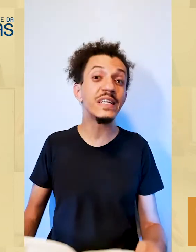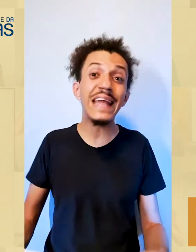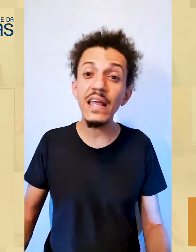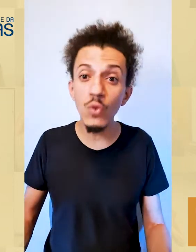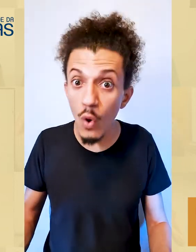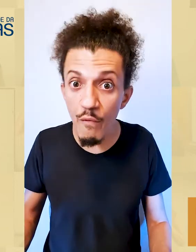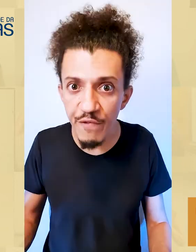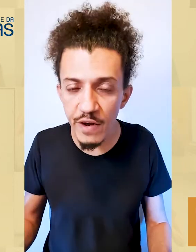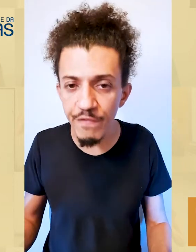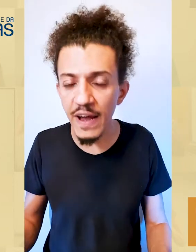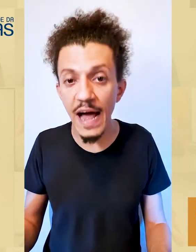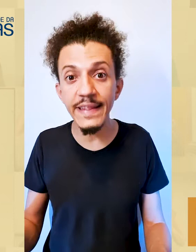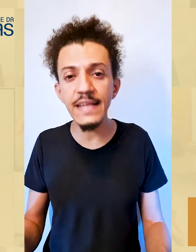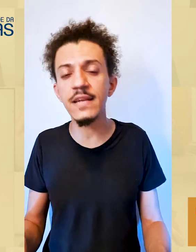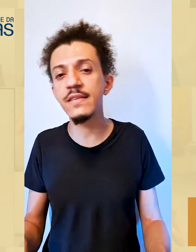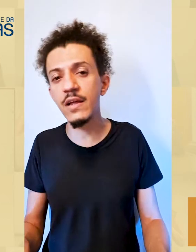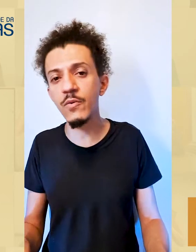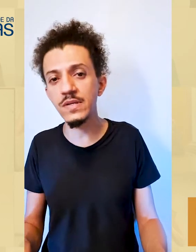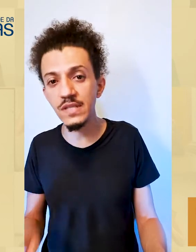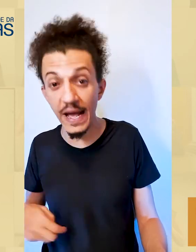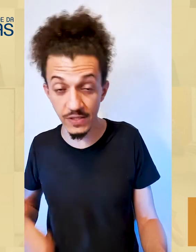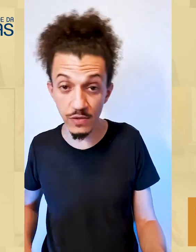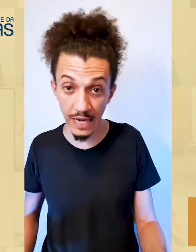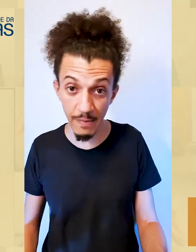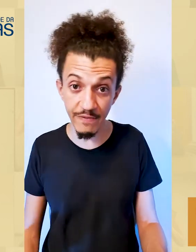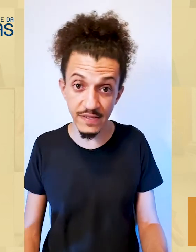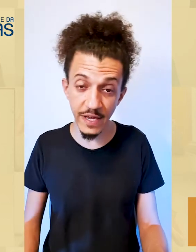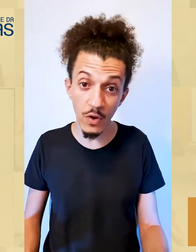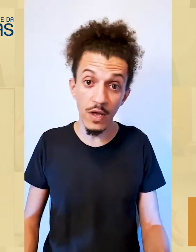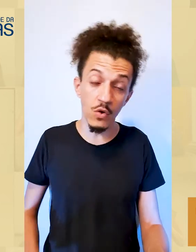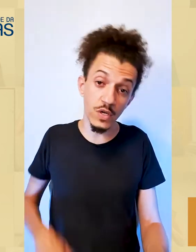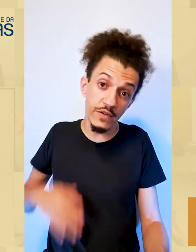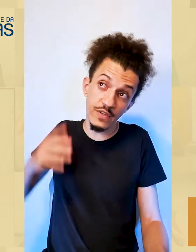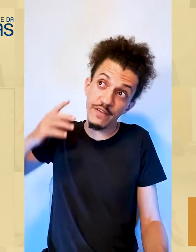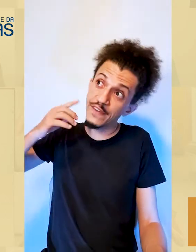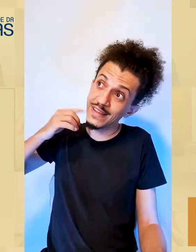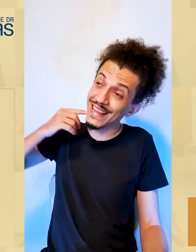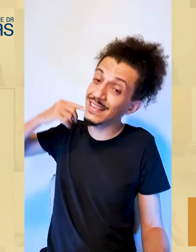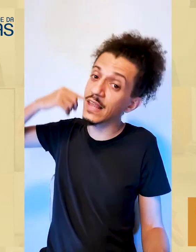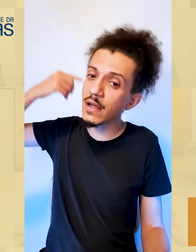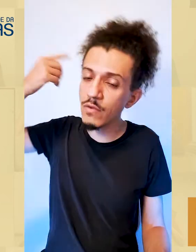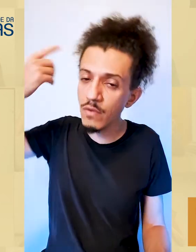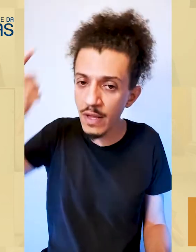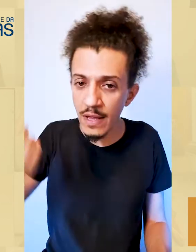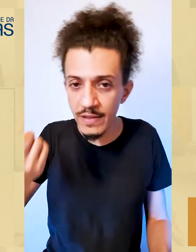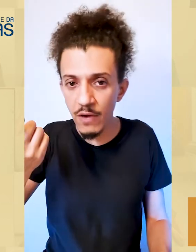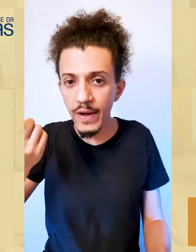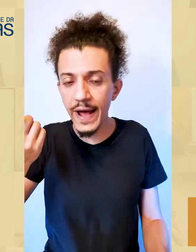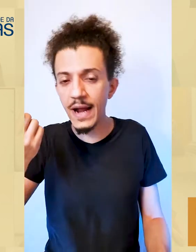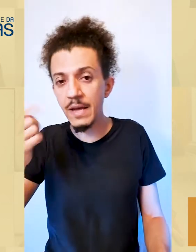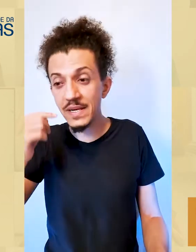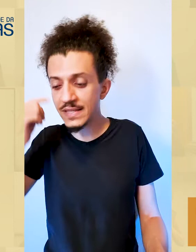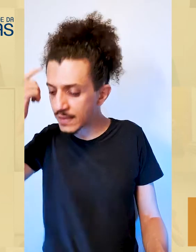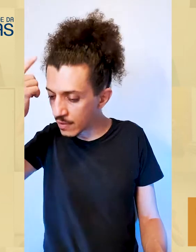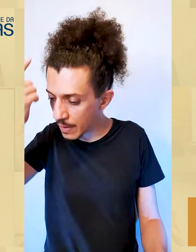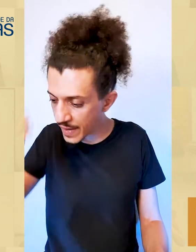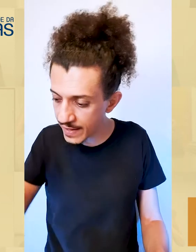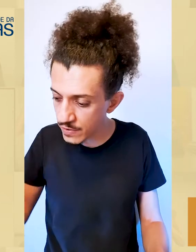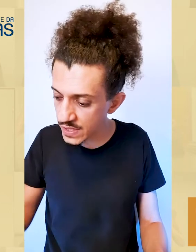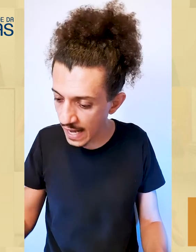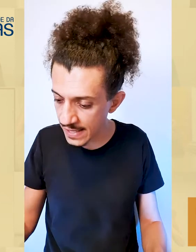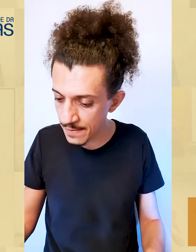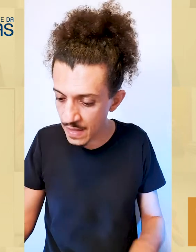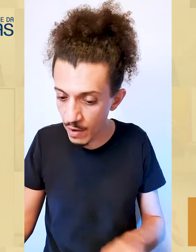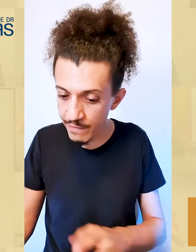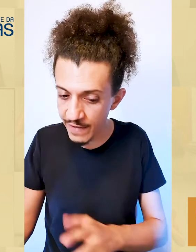hoje nunca ouviram falar da escrita da língua de sinais. Isso acaba fazendo com que você fique tentando decorar a Libras, tentando aprender